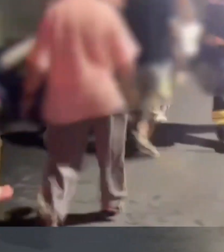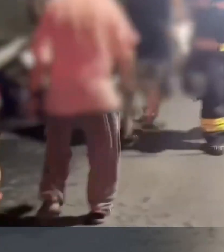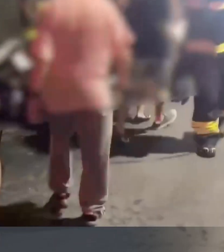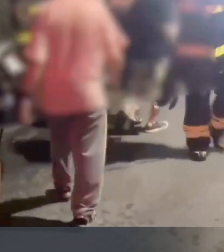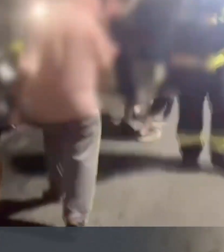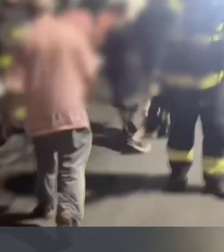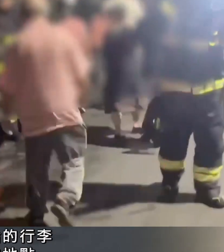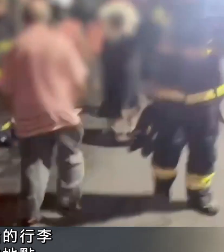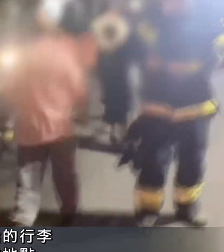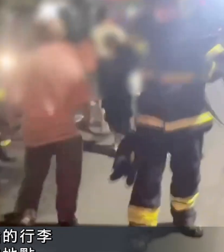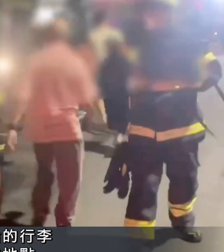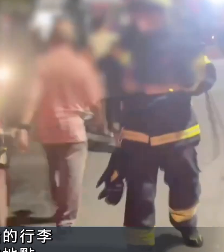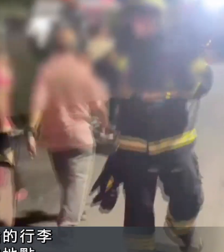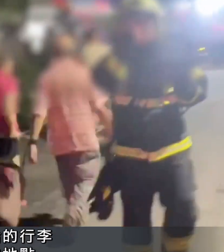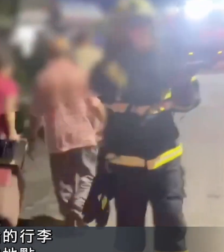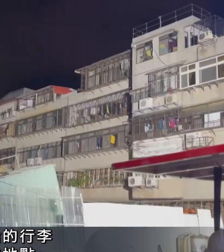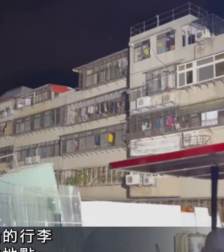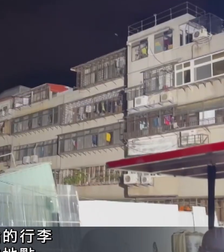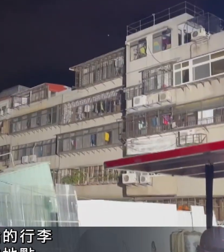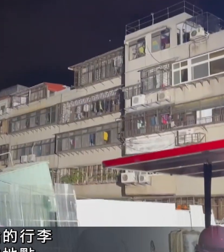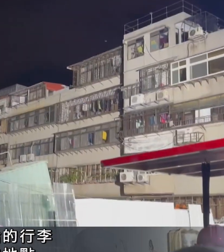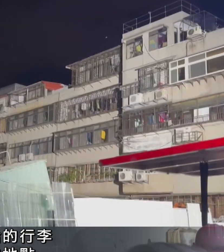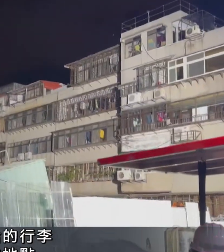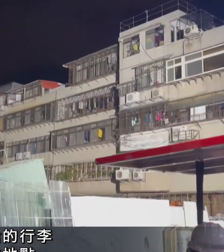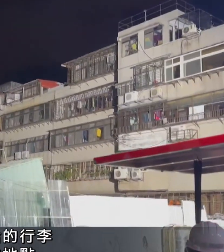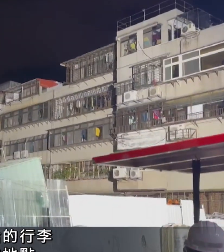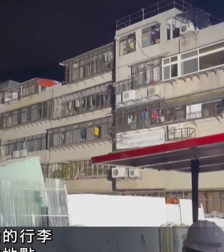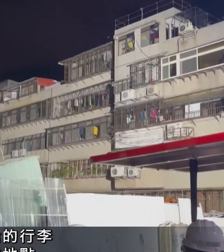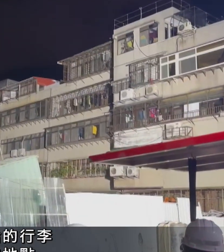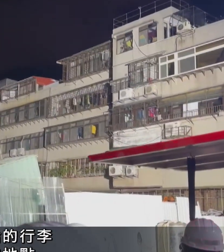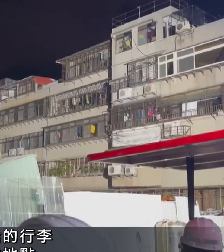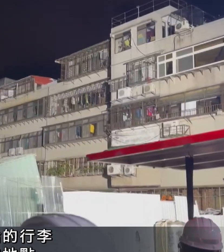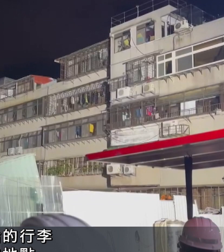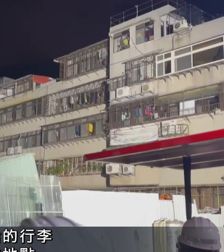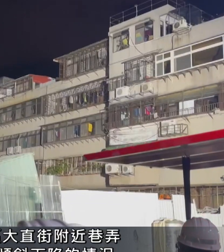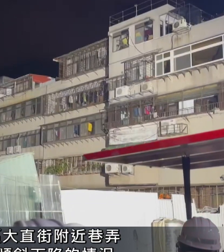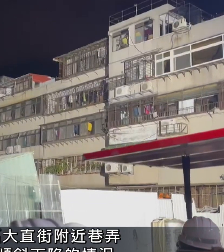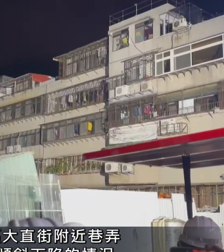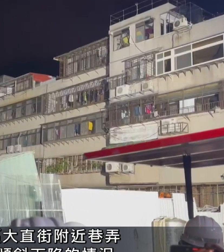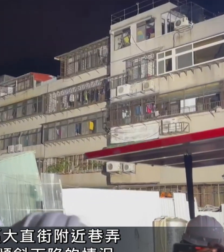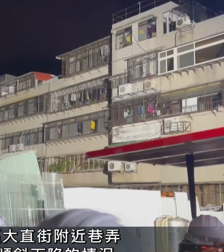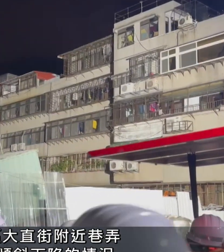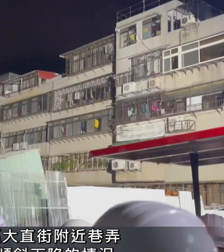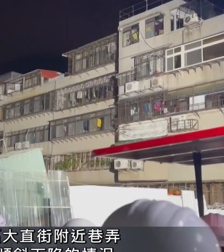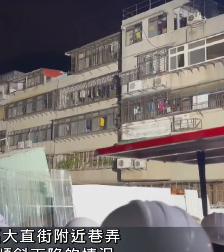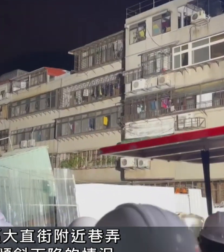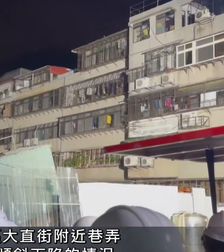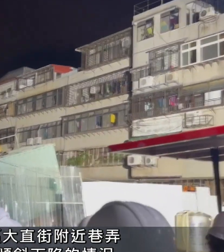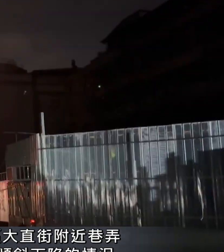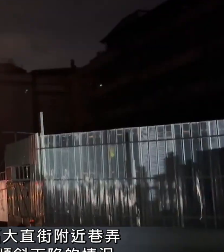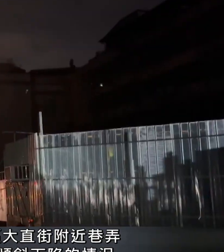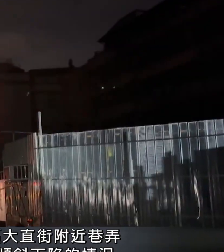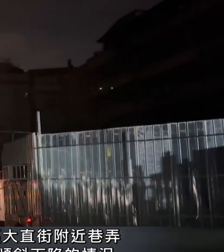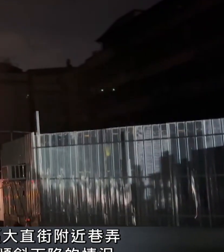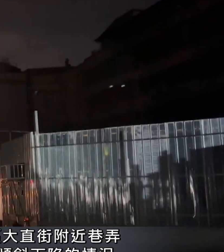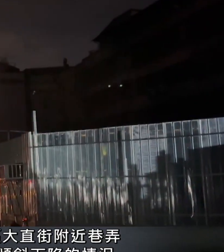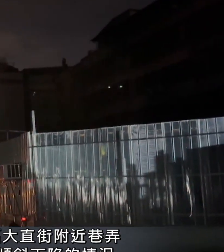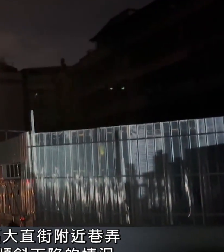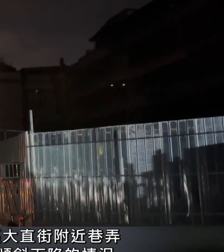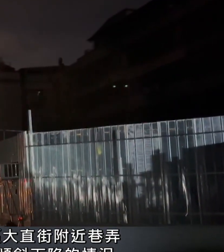住户带着仓促收拾的行李紧急撤离到安全的地点，因为台北市中山区大直街附近巷弄7号晚间发